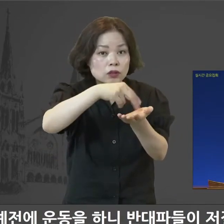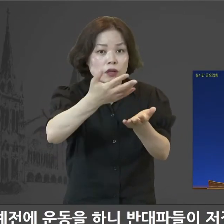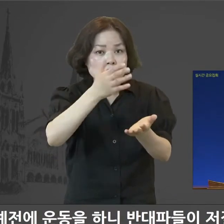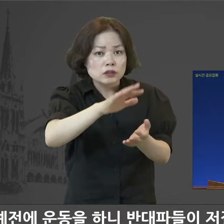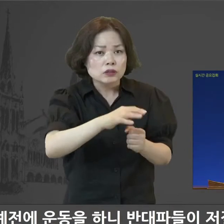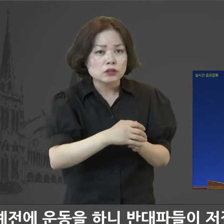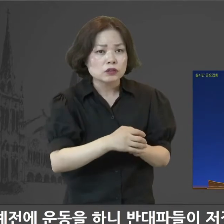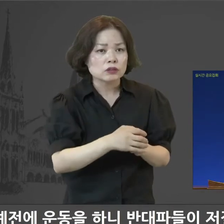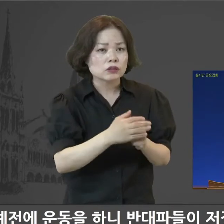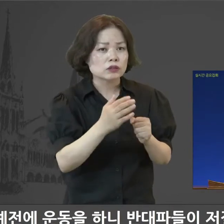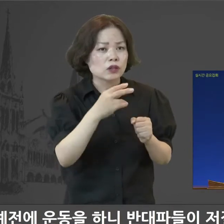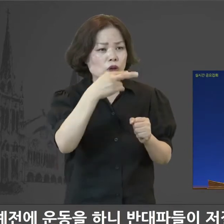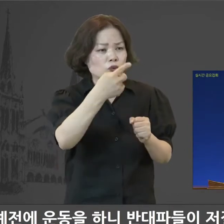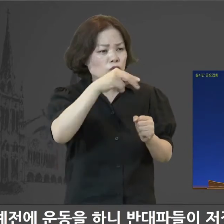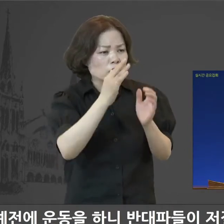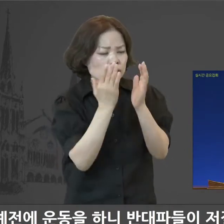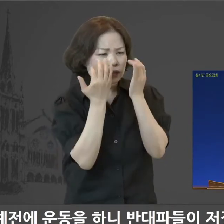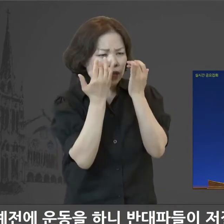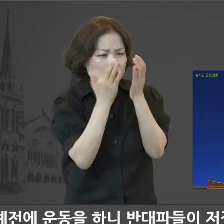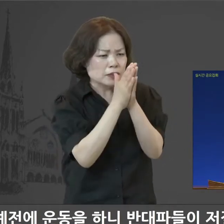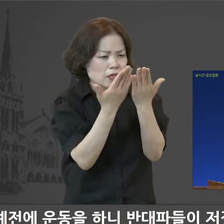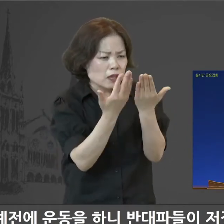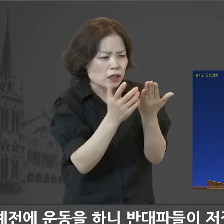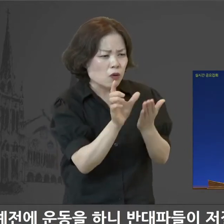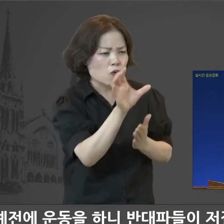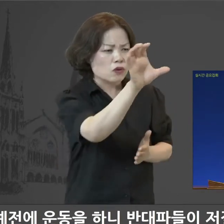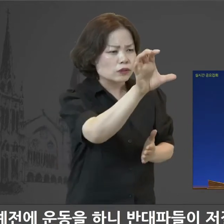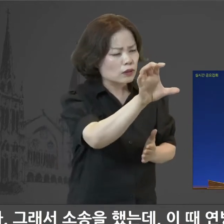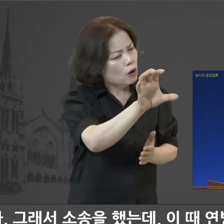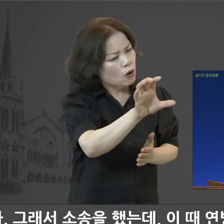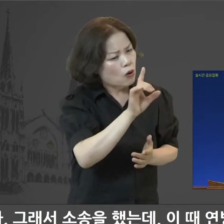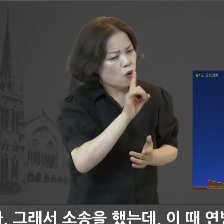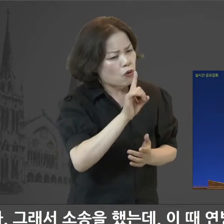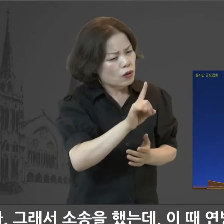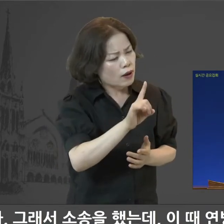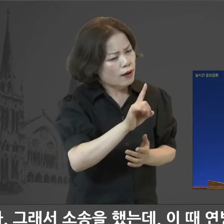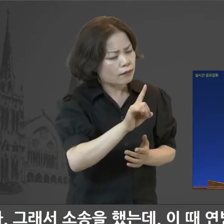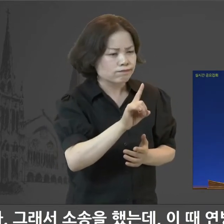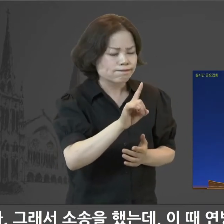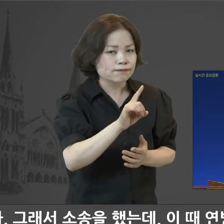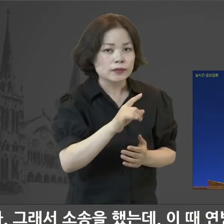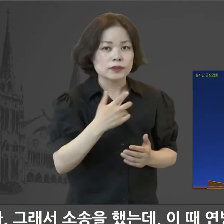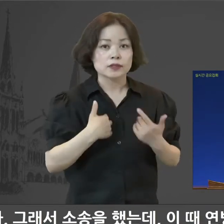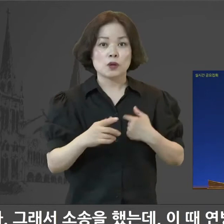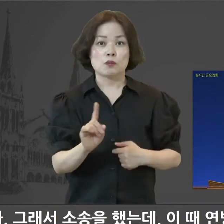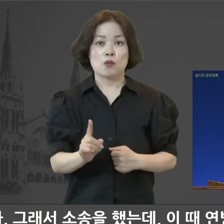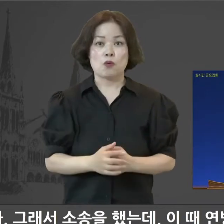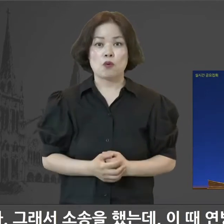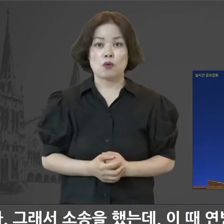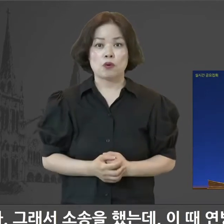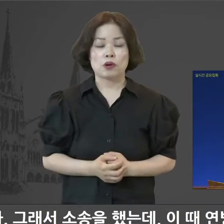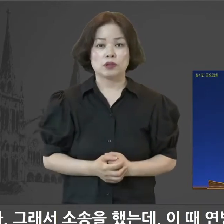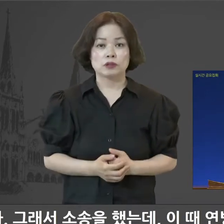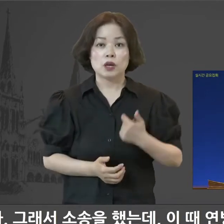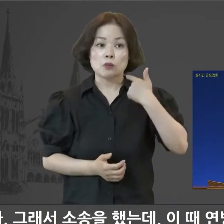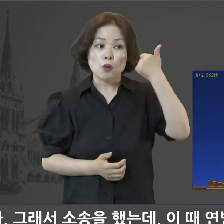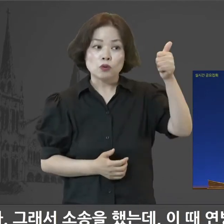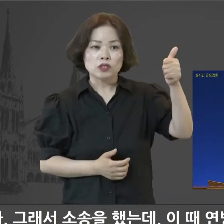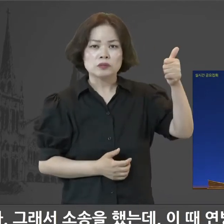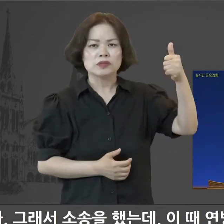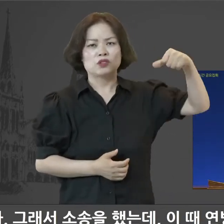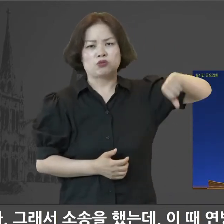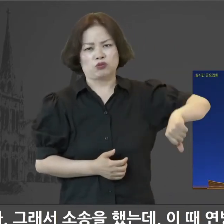도색 잡지도 언론사야? 여기에 이제 고민이 되는 거죠. 근데 재미난 것이 목사님이